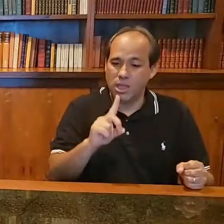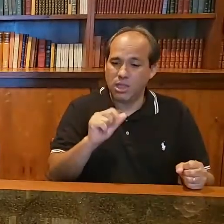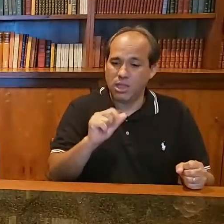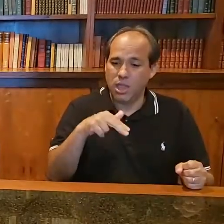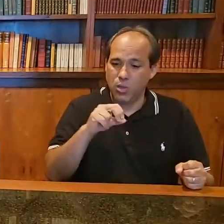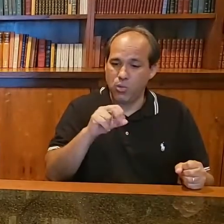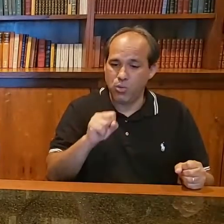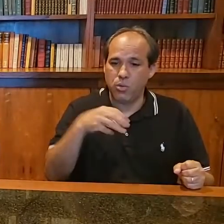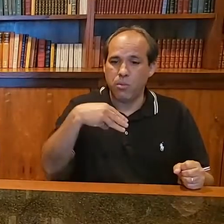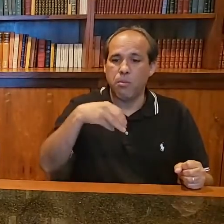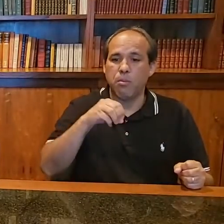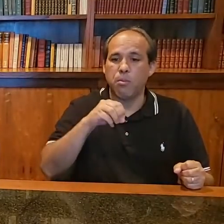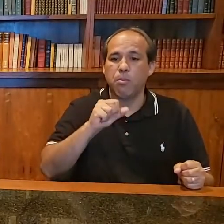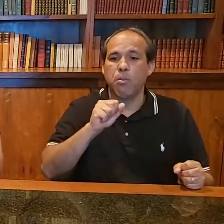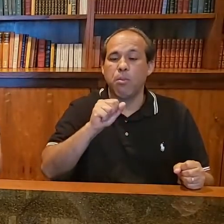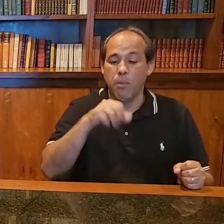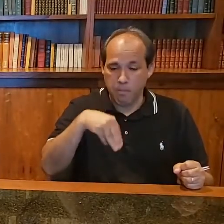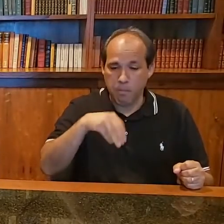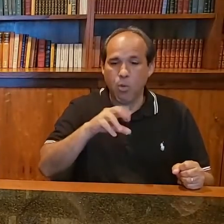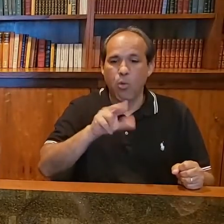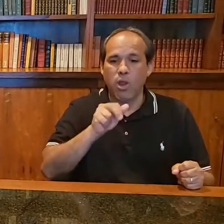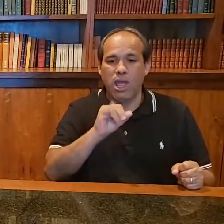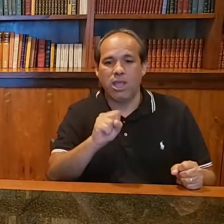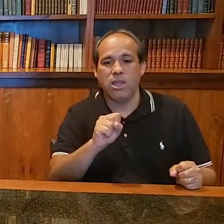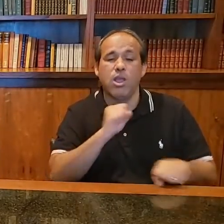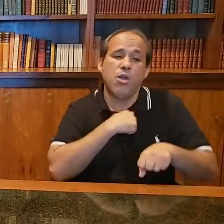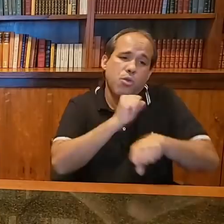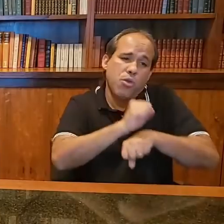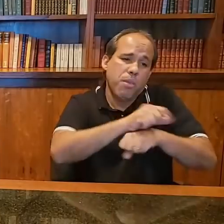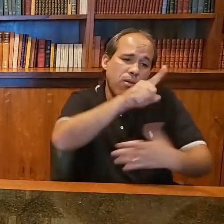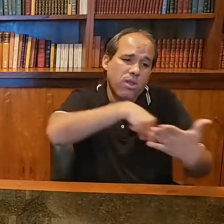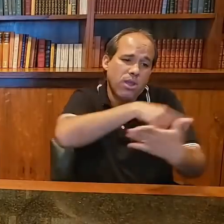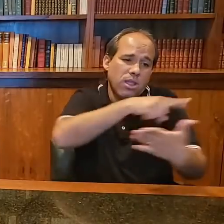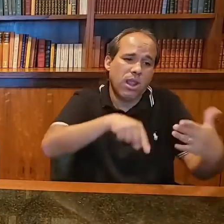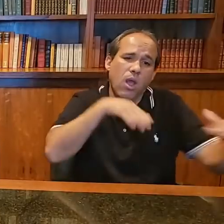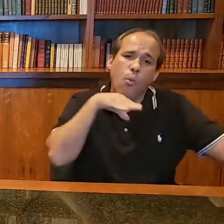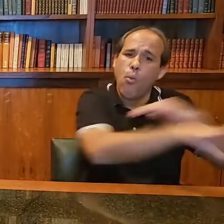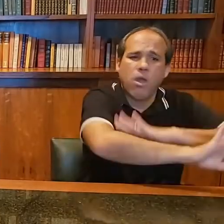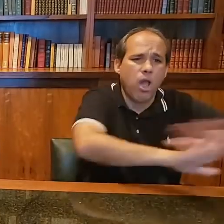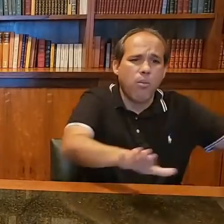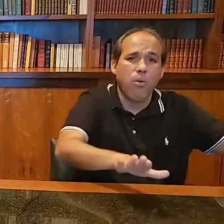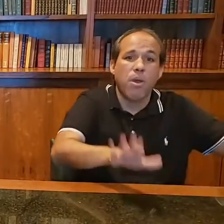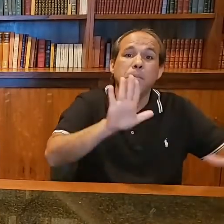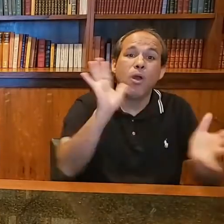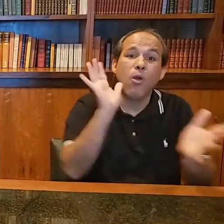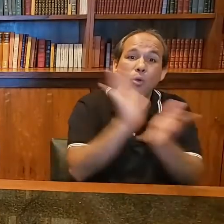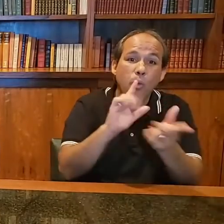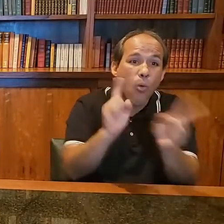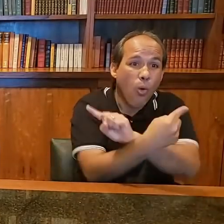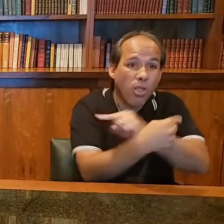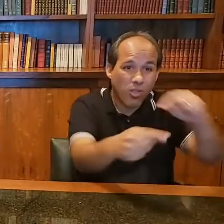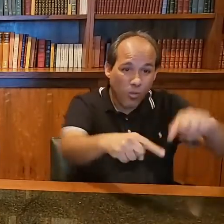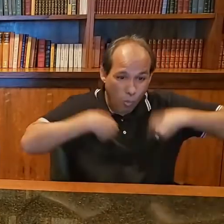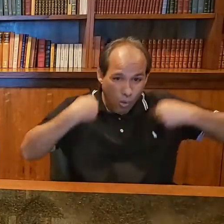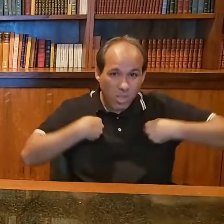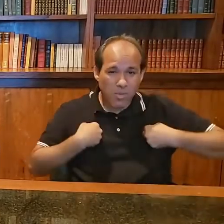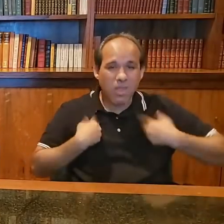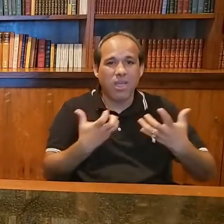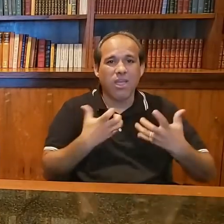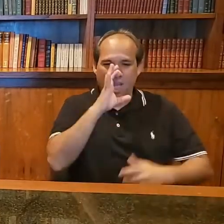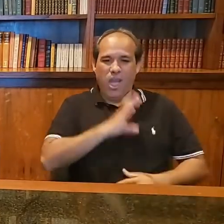arquivada agora nesse Tribunal Superior. O que a oposição espera que aconteça? Que eu seja condenado. Tá?